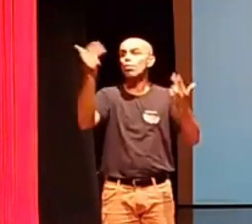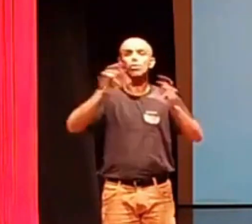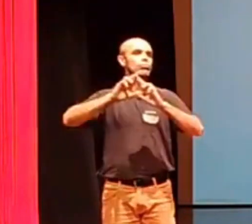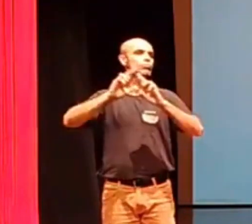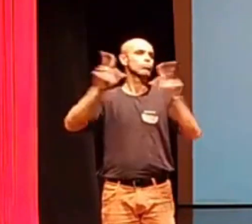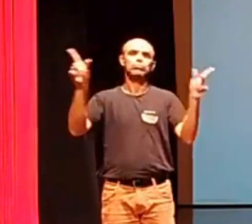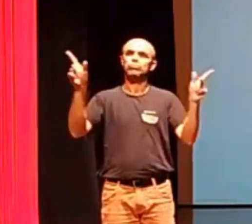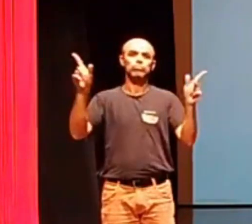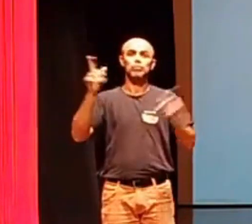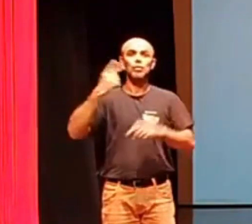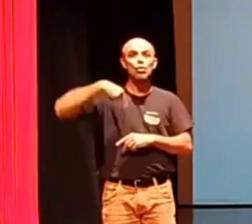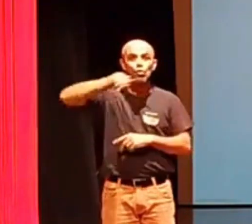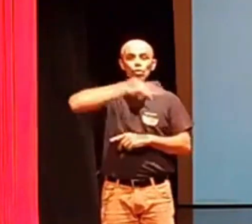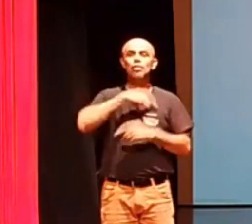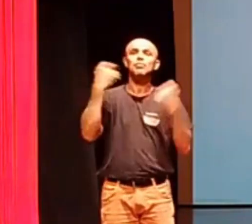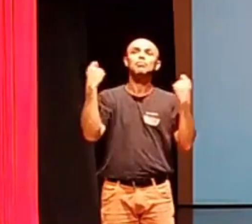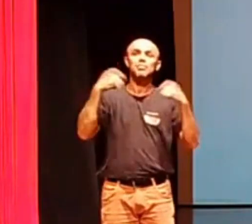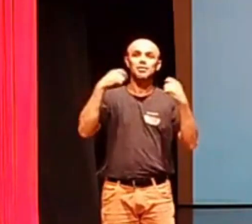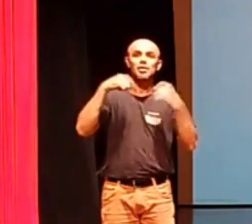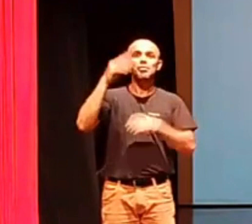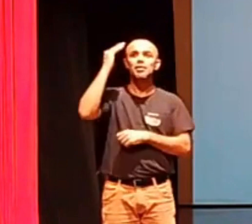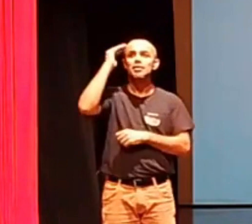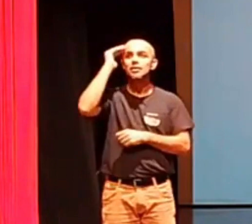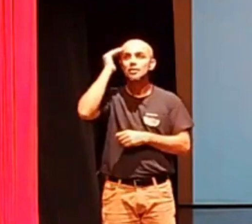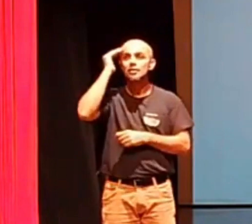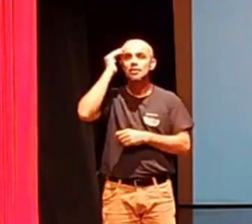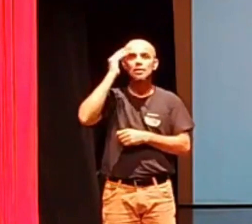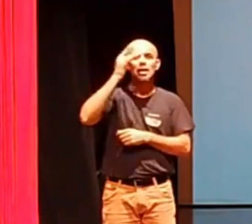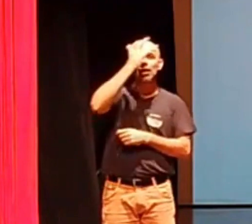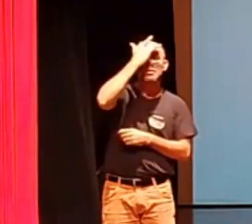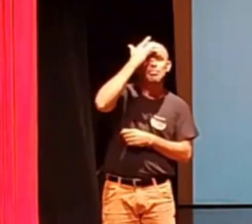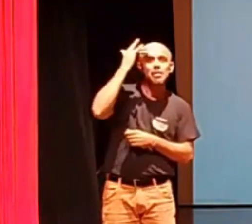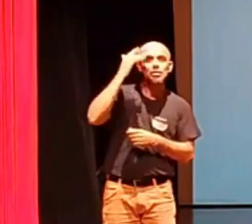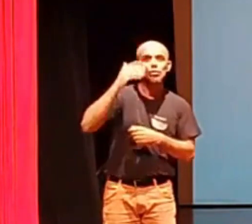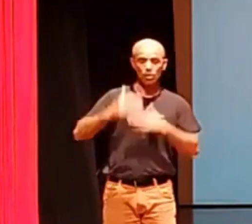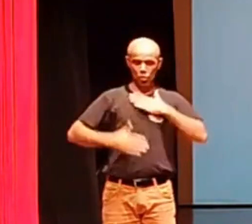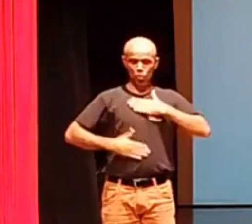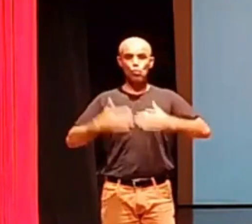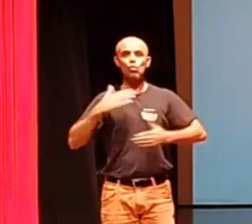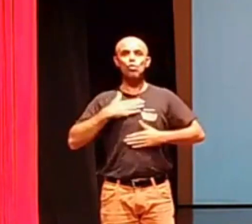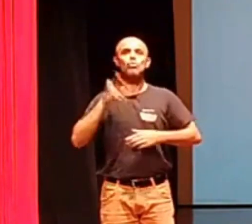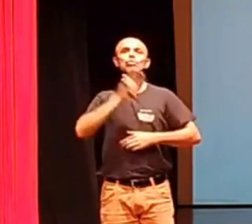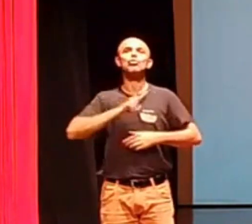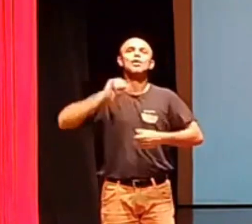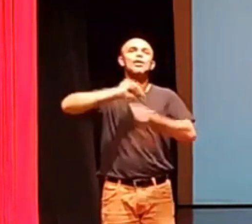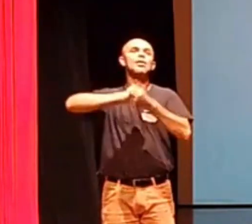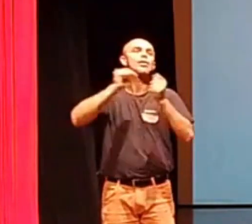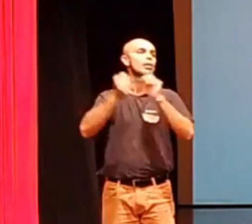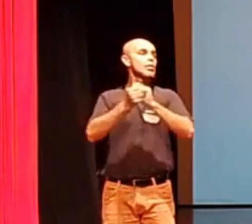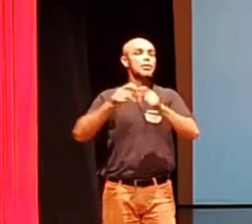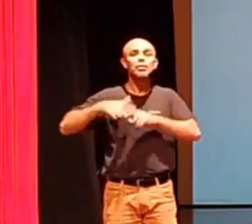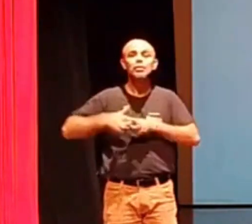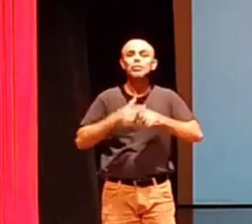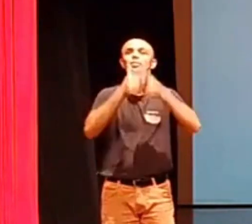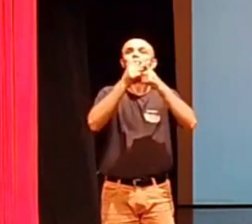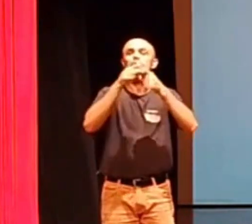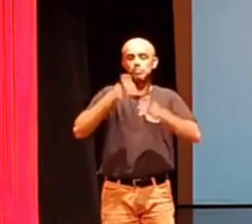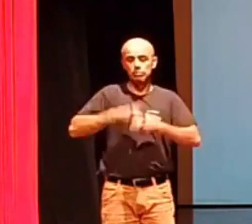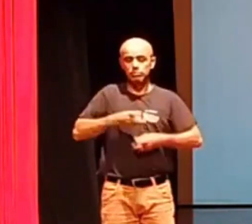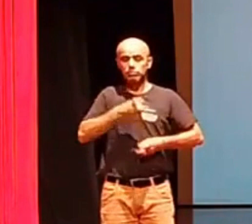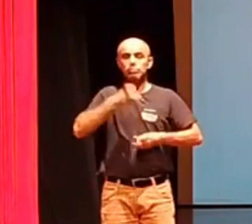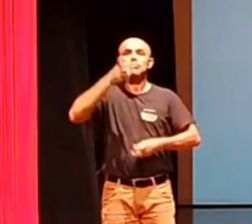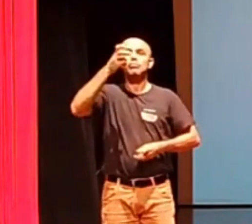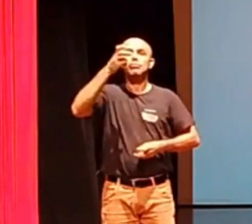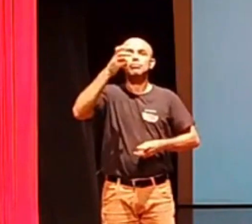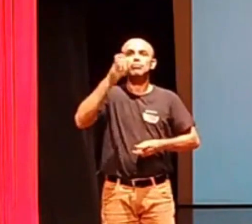E a gente precisa fazer com que as pessoas usem esse corpo de uma forma adequada. Porque hoje em dia se melhora tanto a